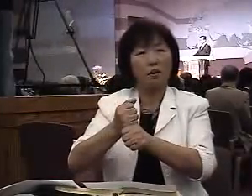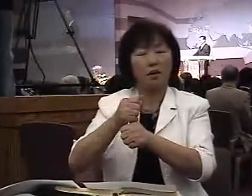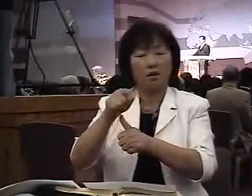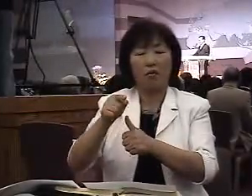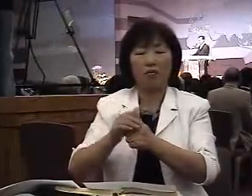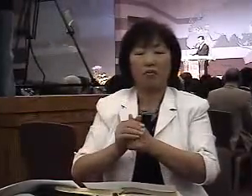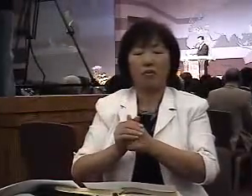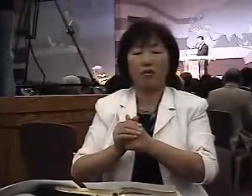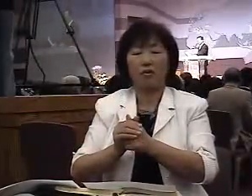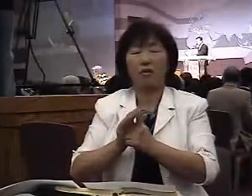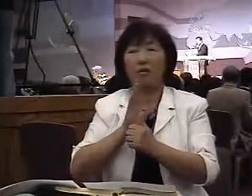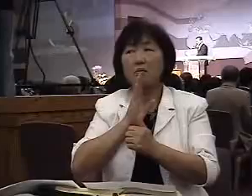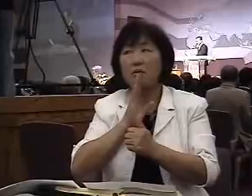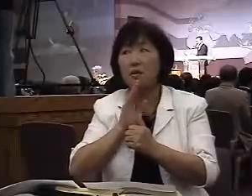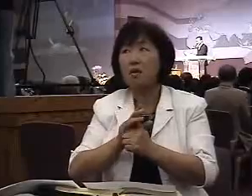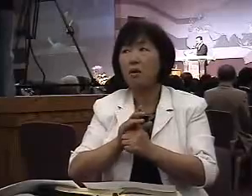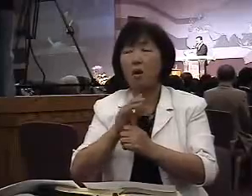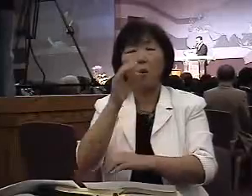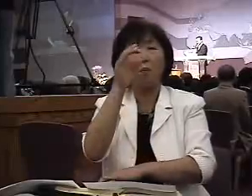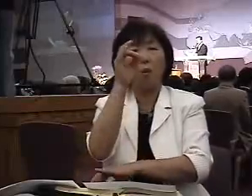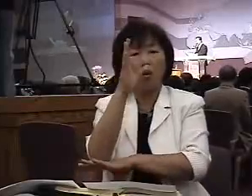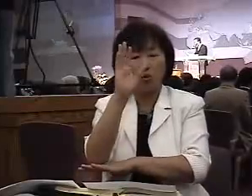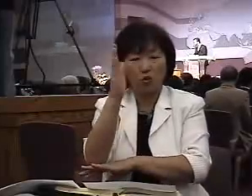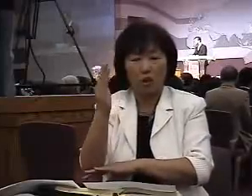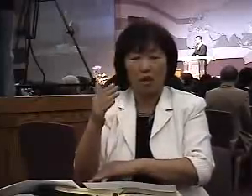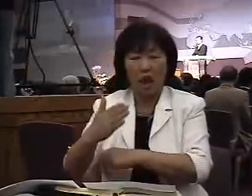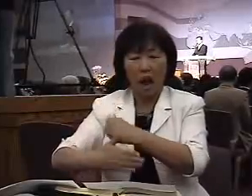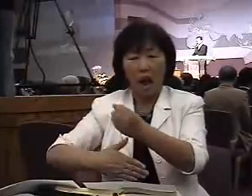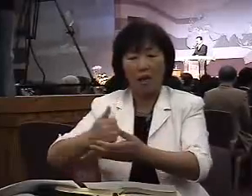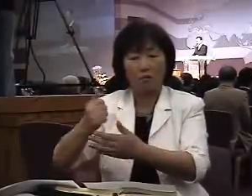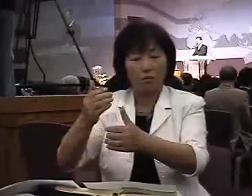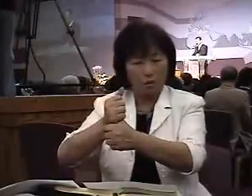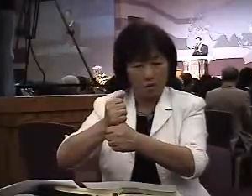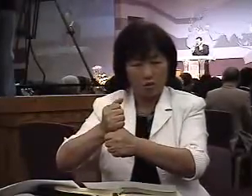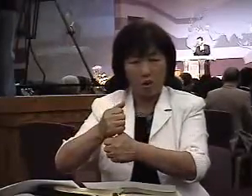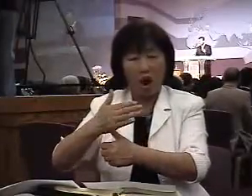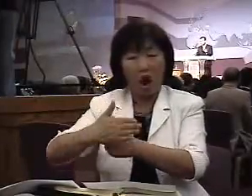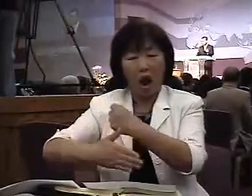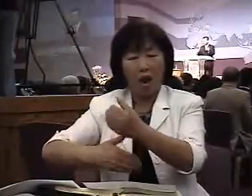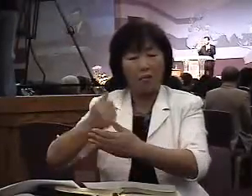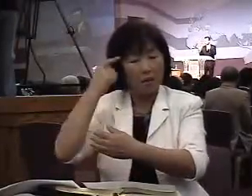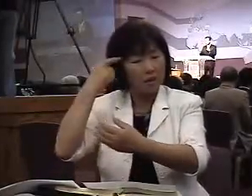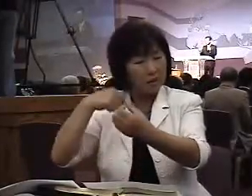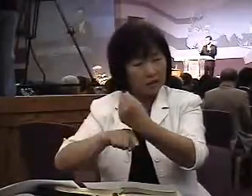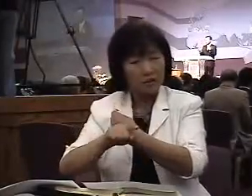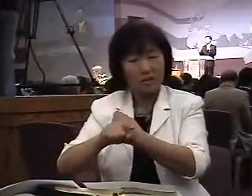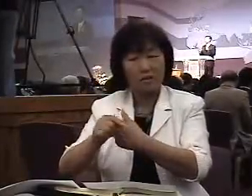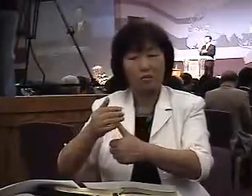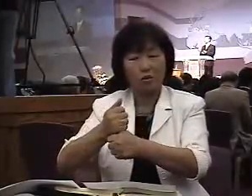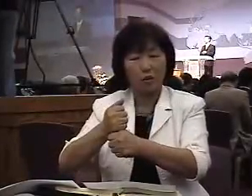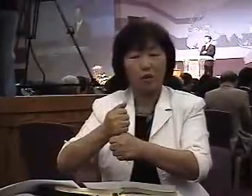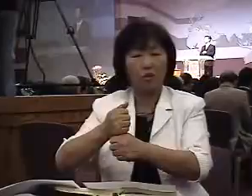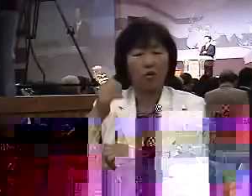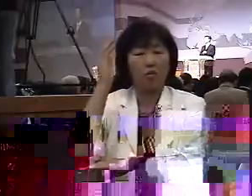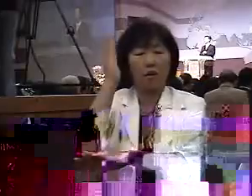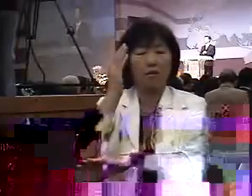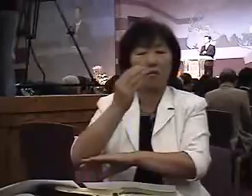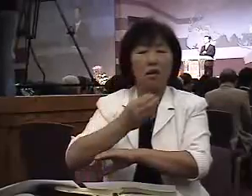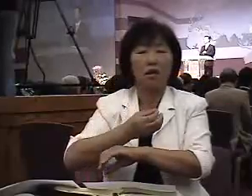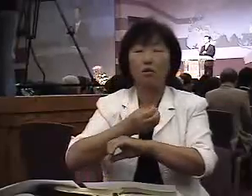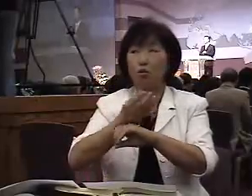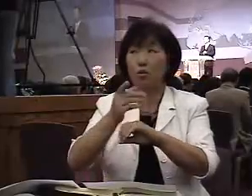것이 바로 가장 본질되는 하나님을 붙잡고 하나님의 뜻을 붙잡으라고 말씀하시는